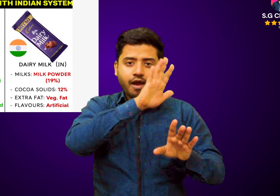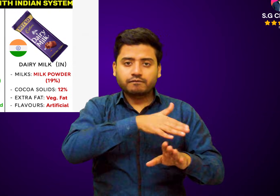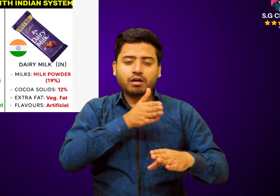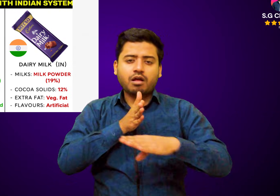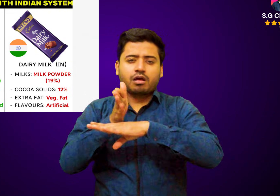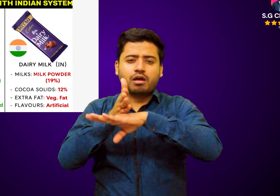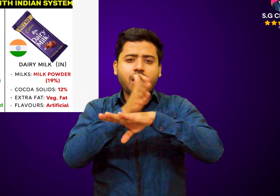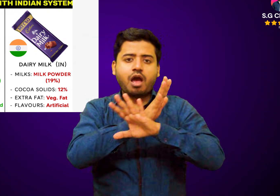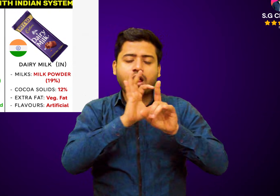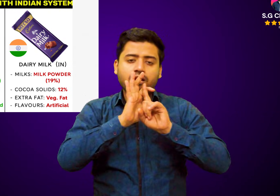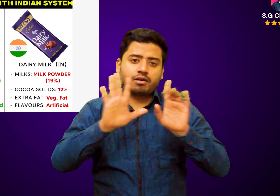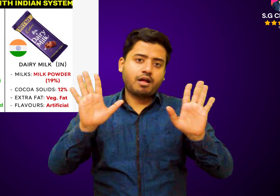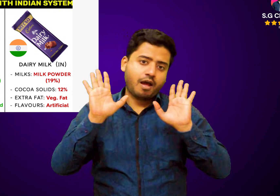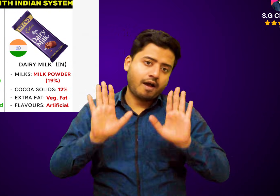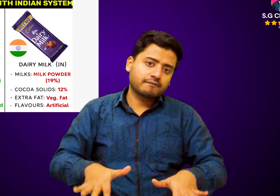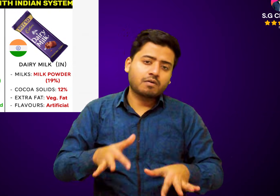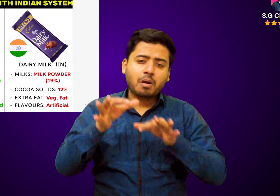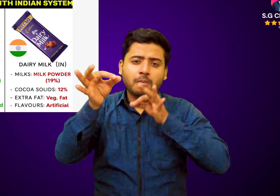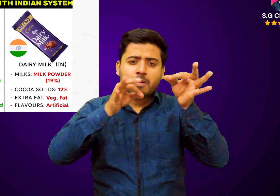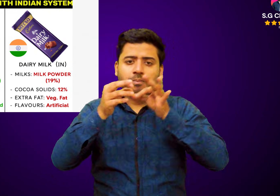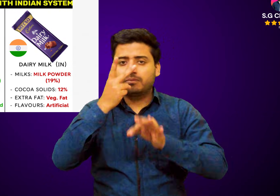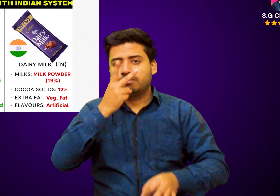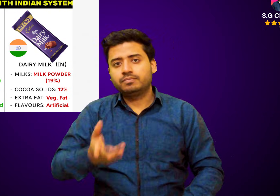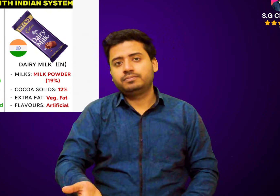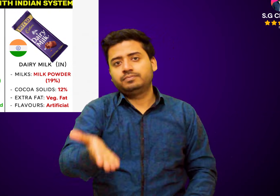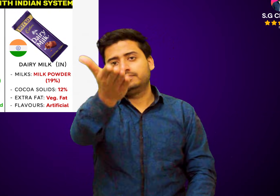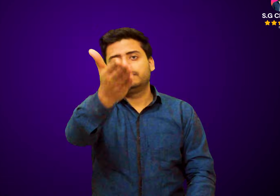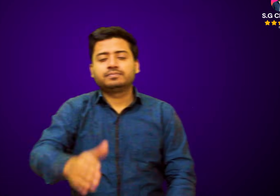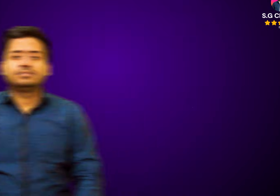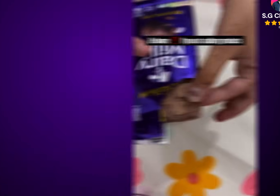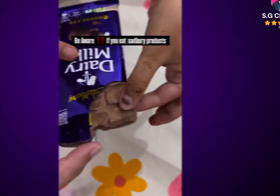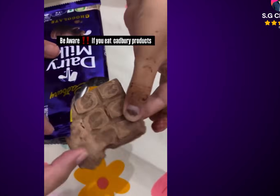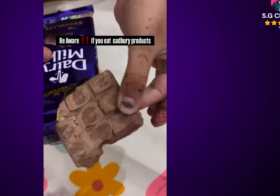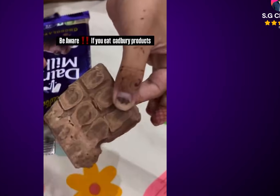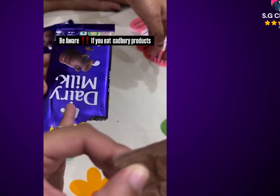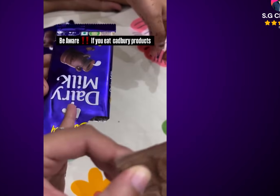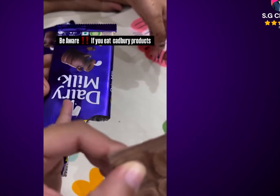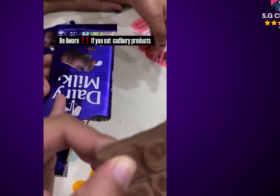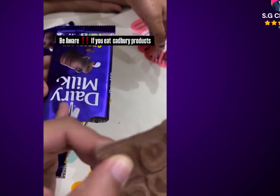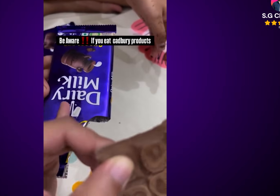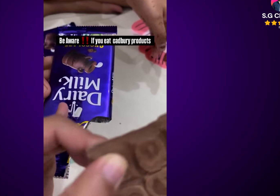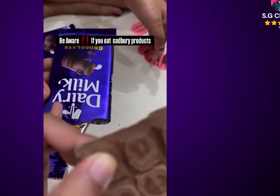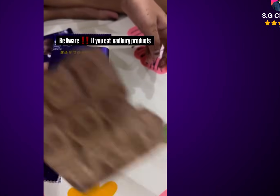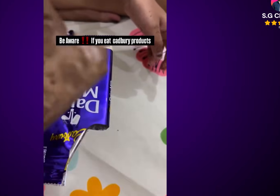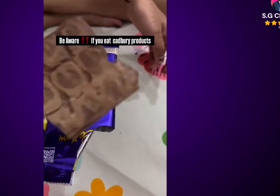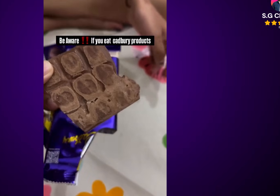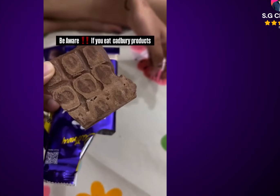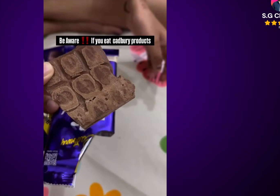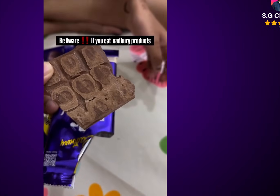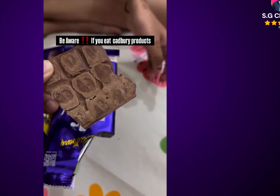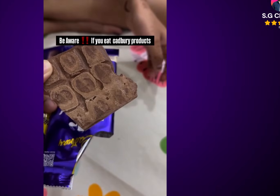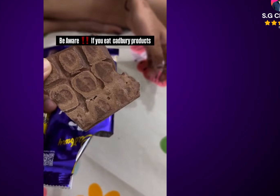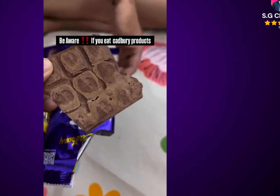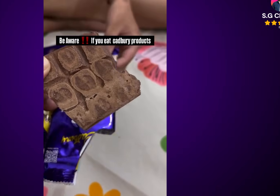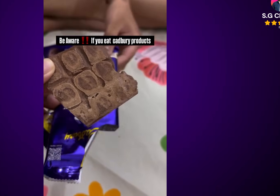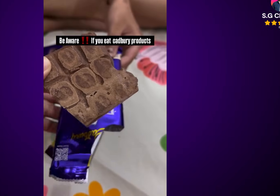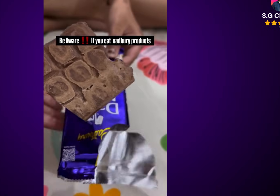sugar, leading to fewer insulin spikes. Satiety. The richness of dark chocolate often leads to lower consumption compared